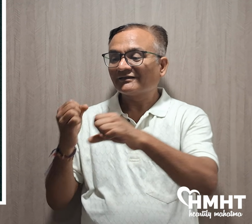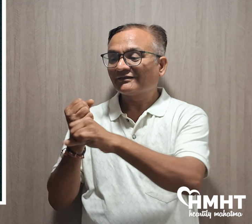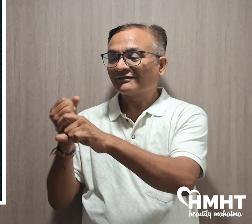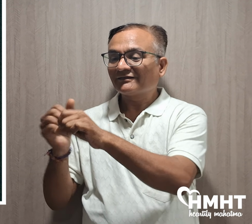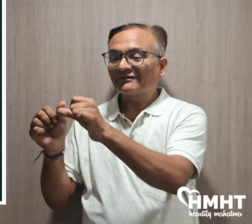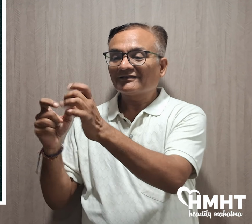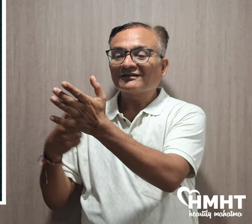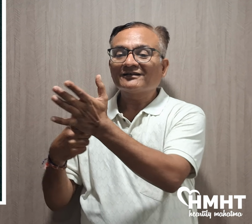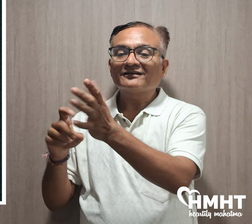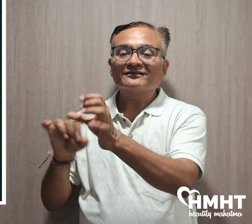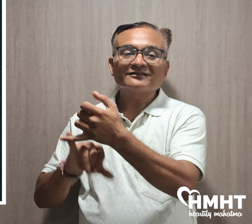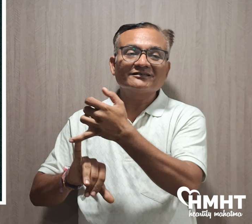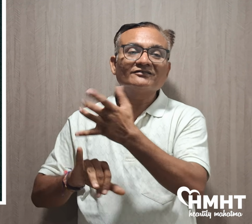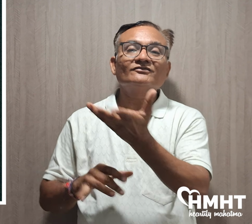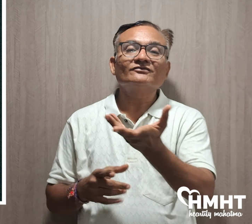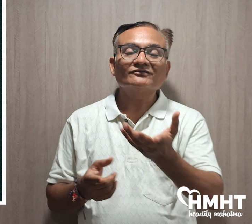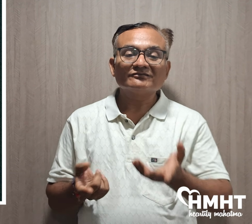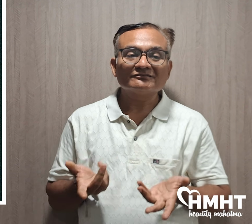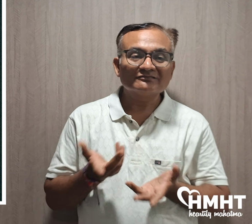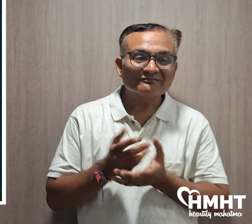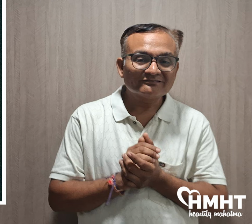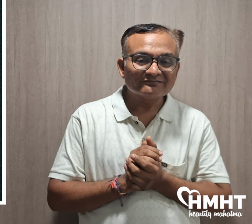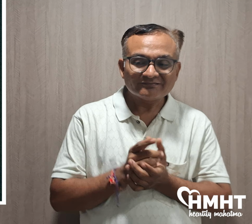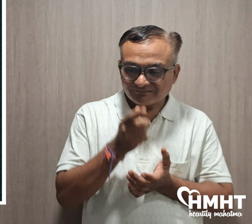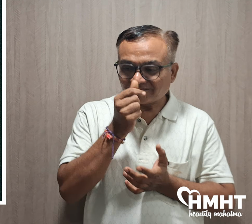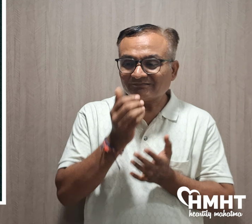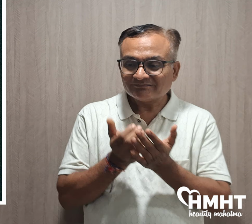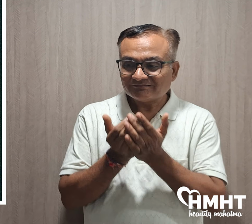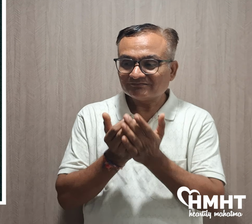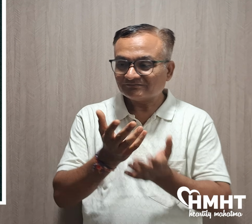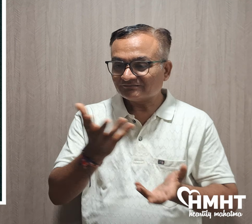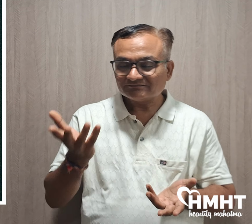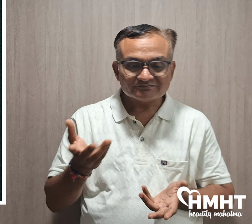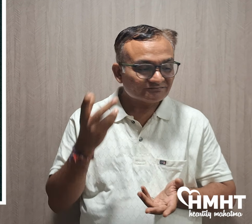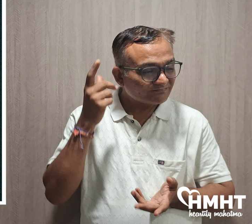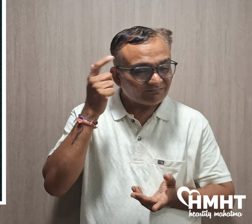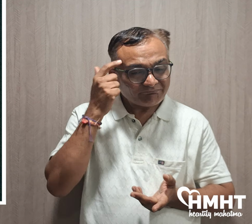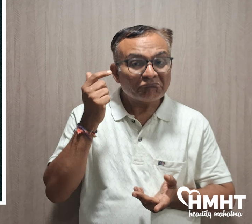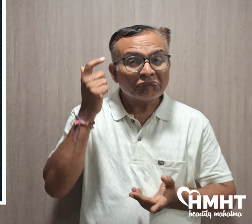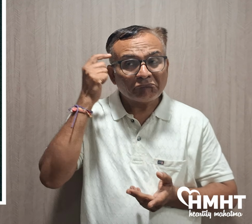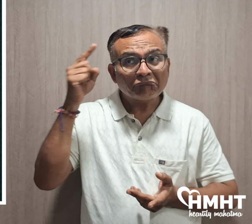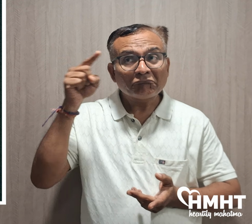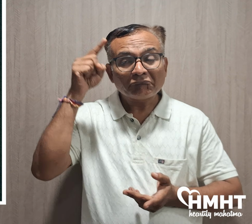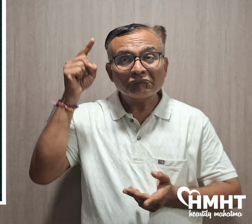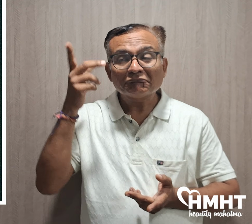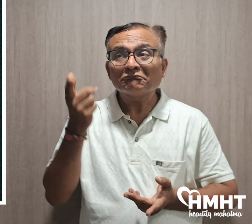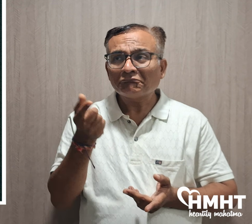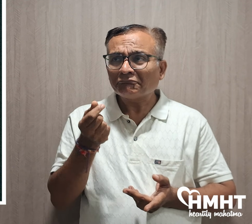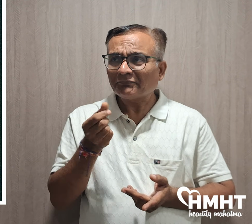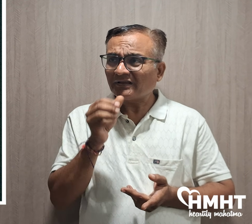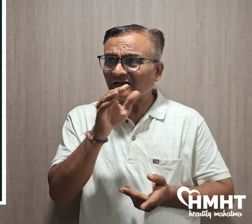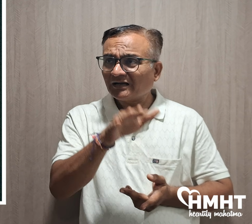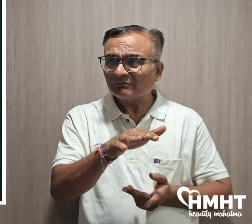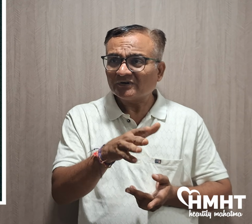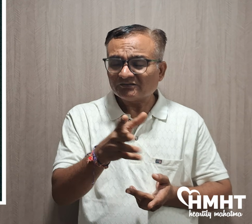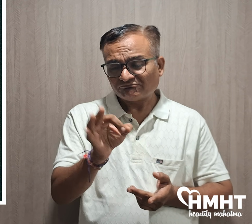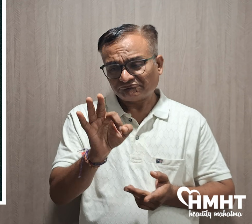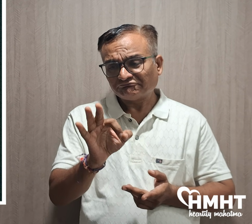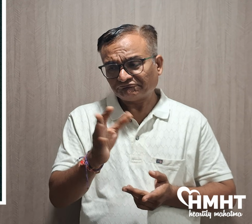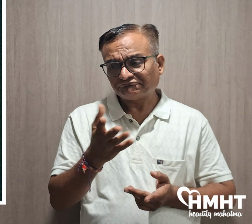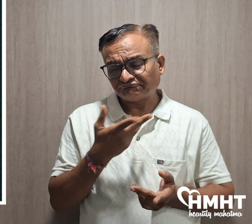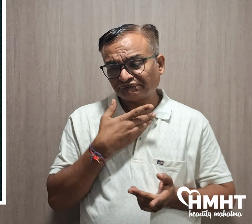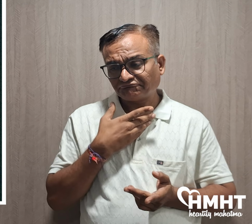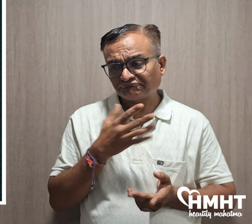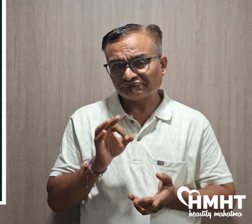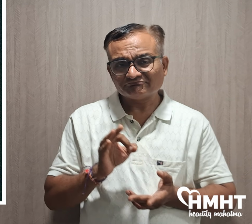બેગર્સ, તો કહેવાનું તો કે શું કરું કે છે, પ્રશ્ન બહુ થાય છે કે આપણે આમ તો આપવા જોઈએ